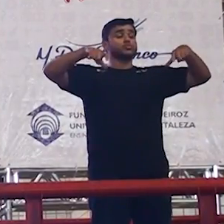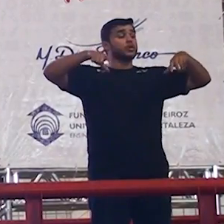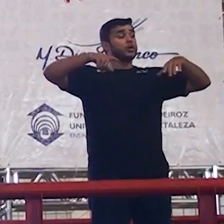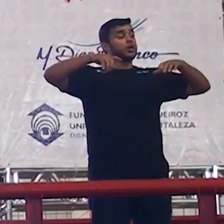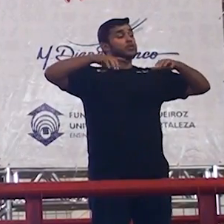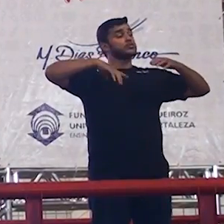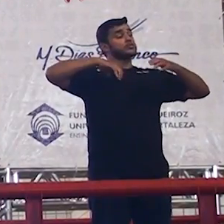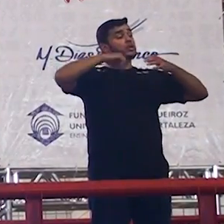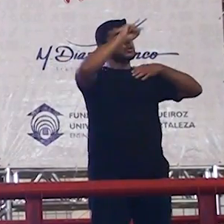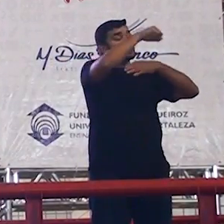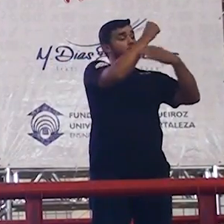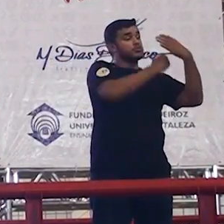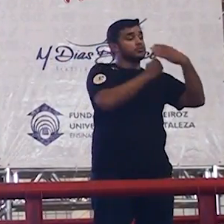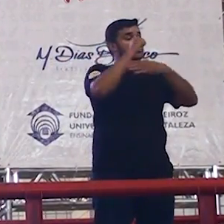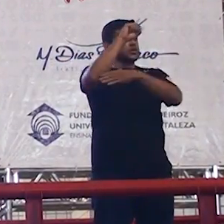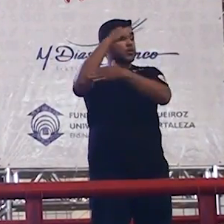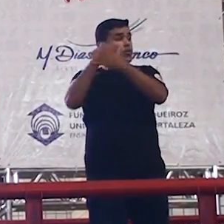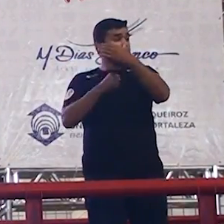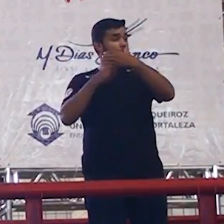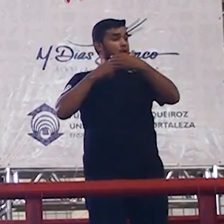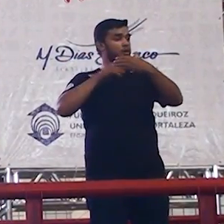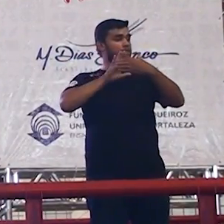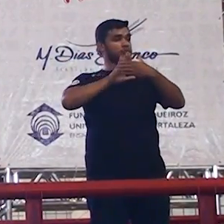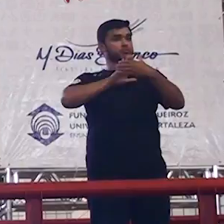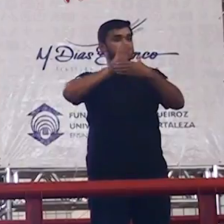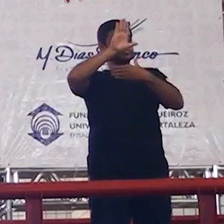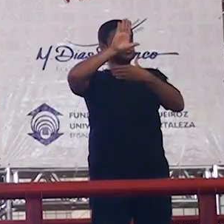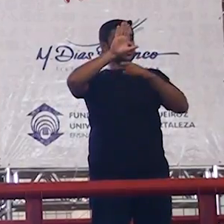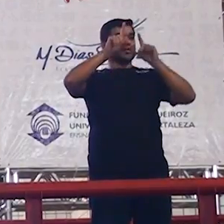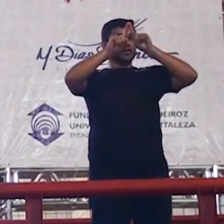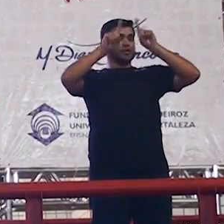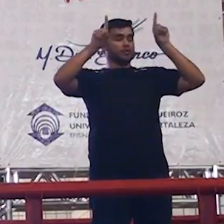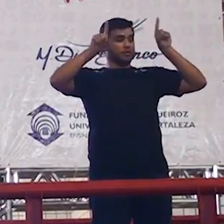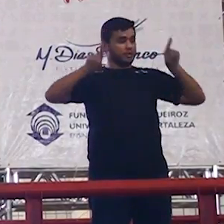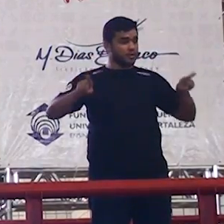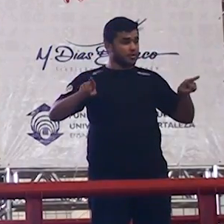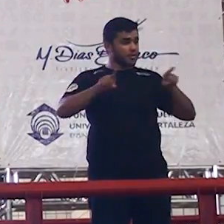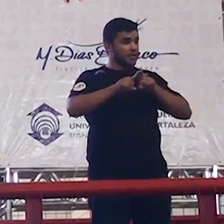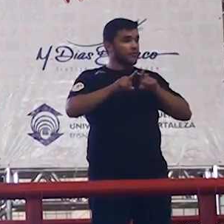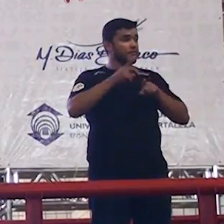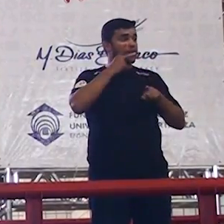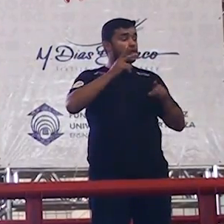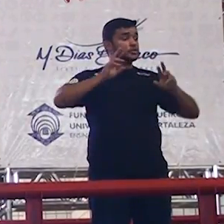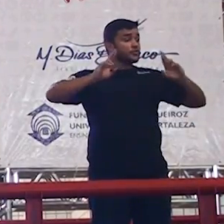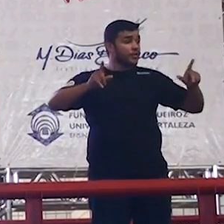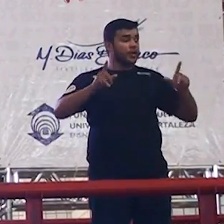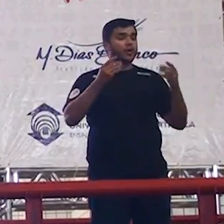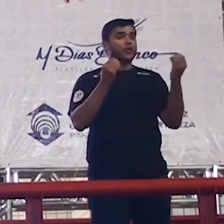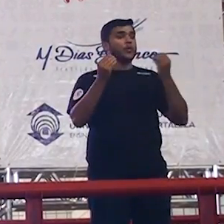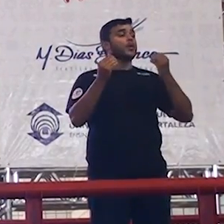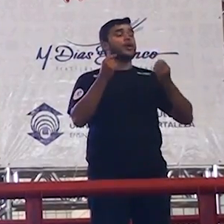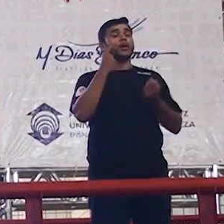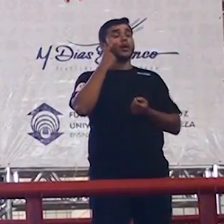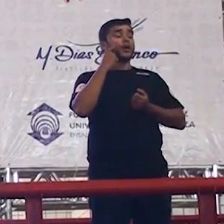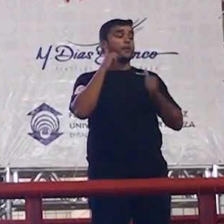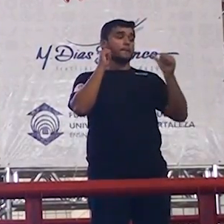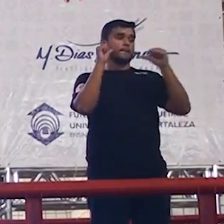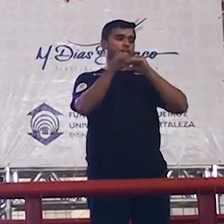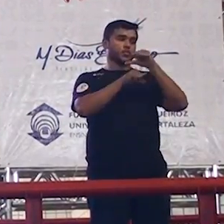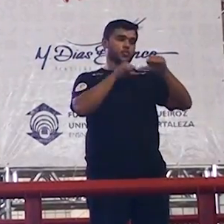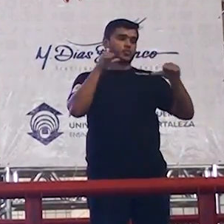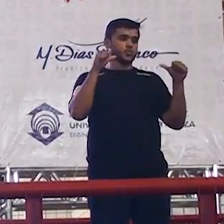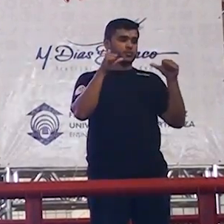o garrafão, que era trapezoidal, ou seja, em forma de trapézio, passou a ser em forma